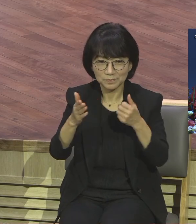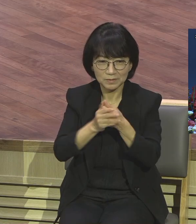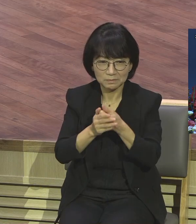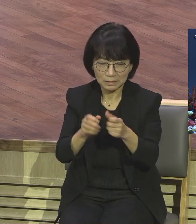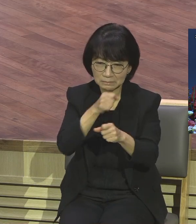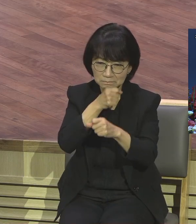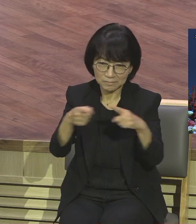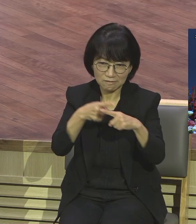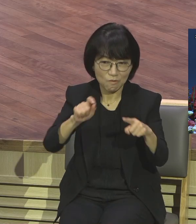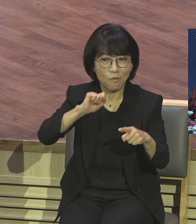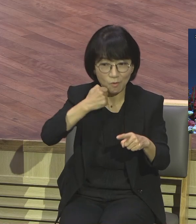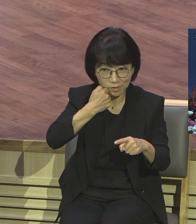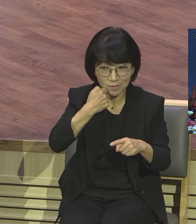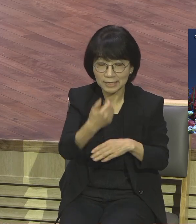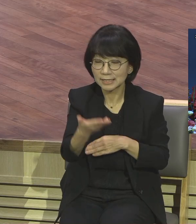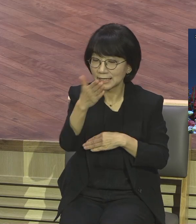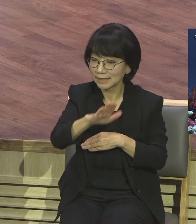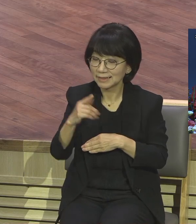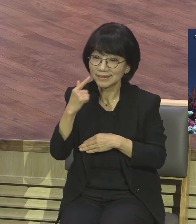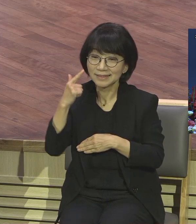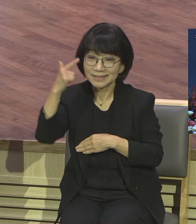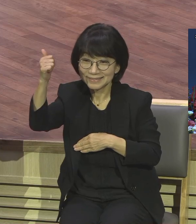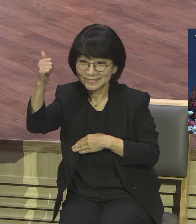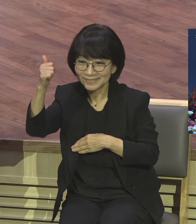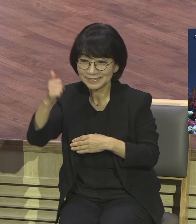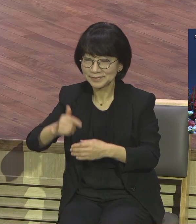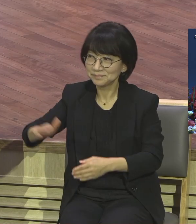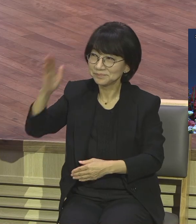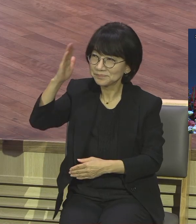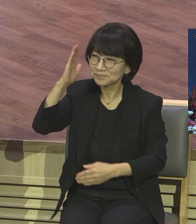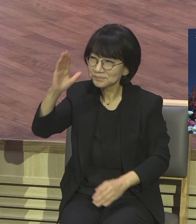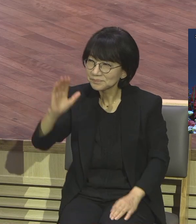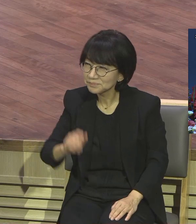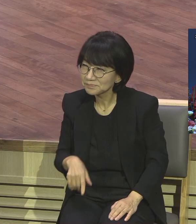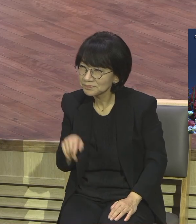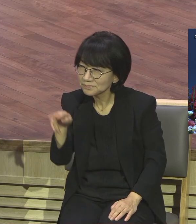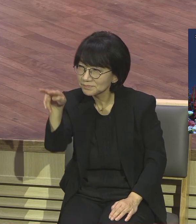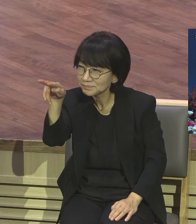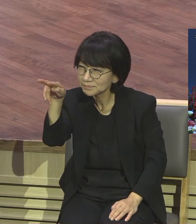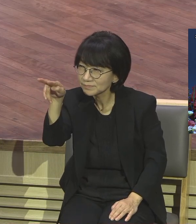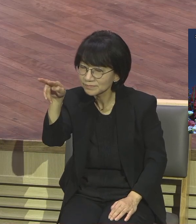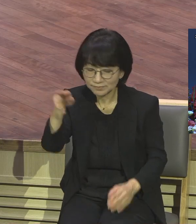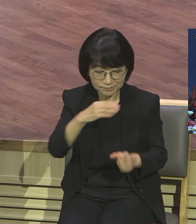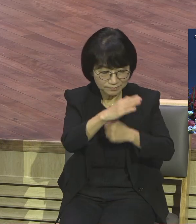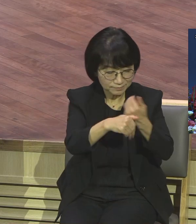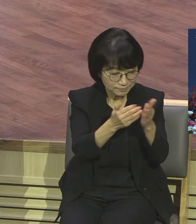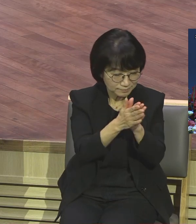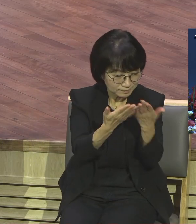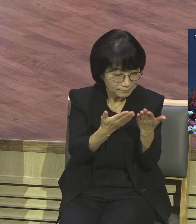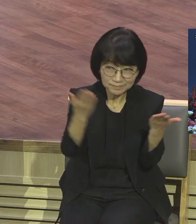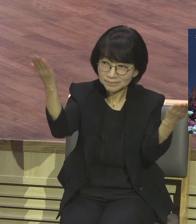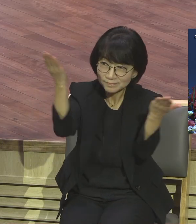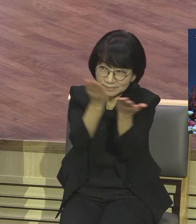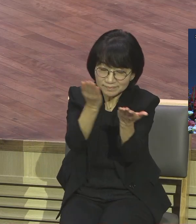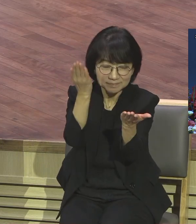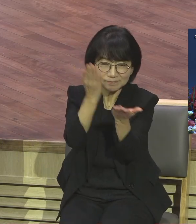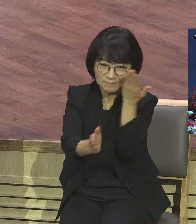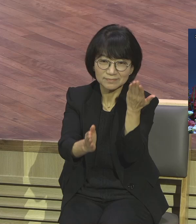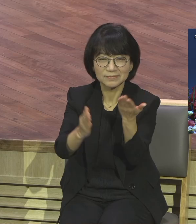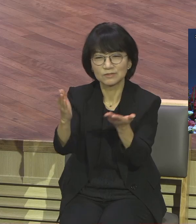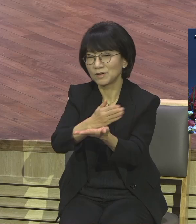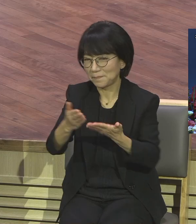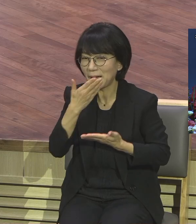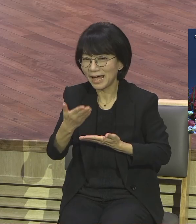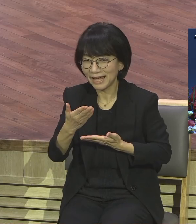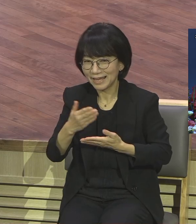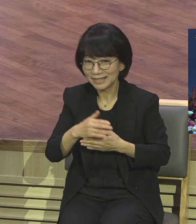때문에 신학적으로 맞다 안 맞다 딱 평가를 하는데 여러분은 뭘가 평가할 거예요? 이 말 들으면 속기도 하고 저 말 들으면 속기도 하고 이리